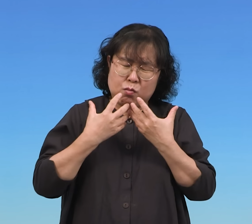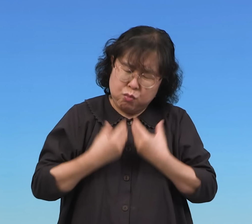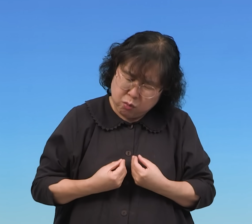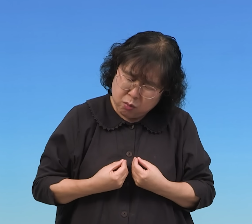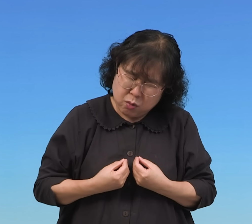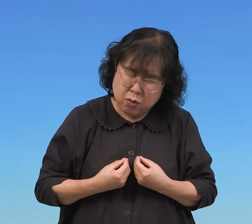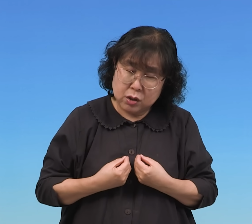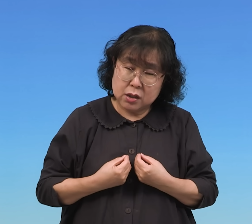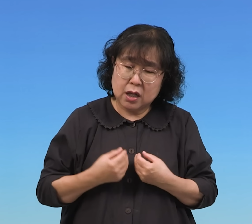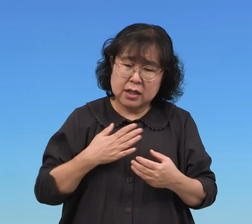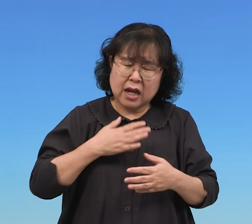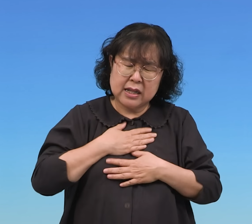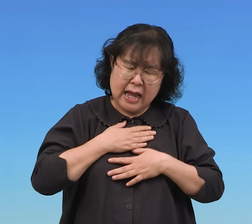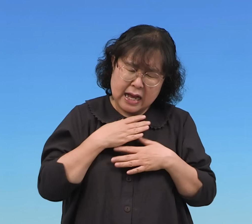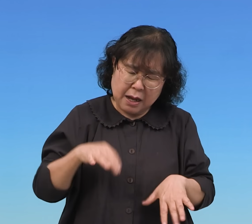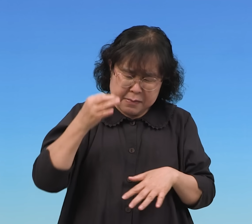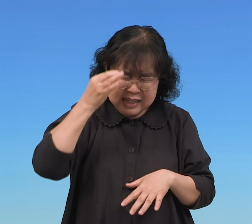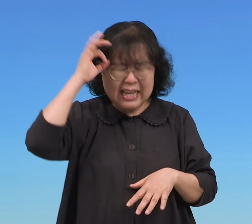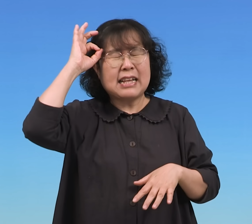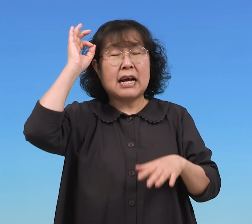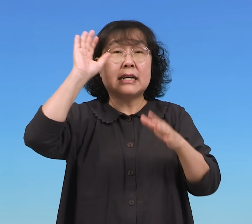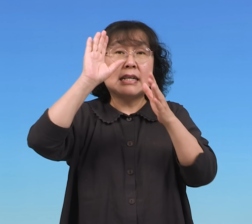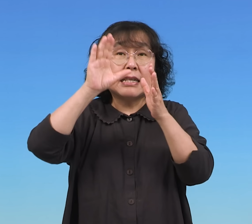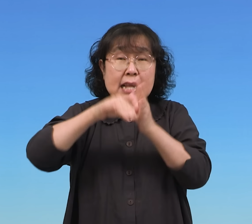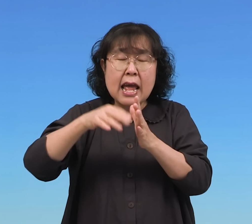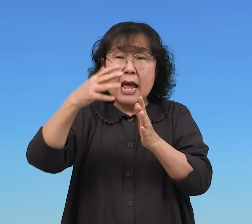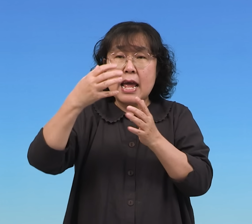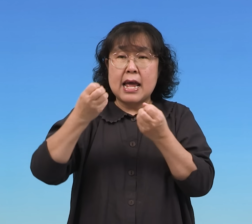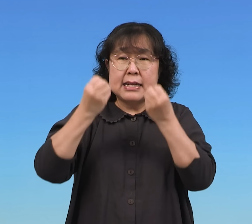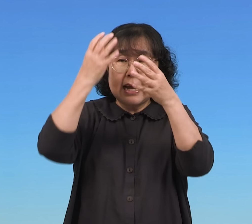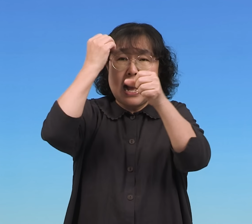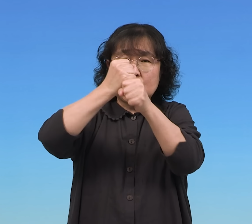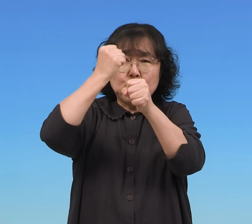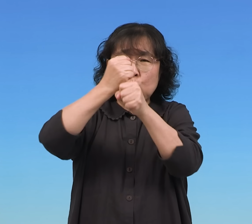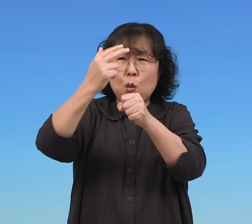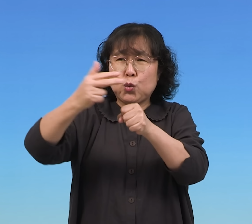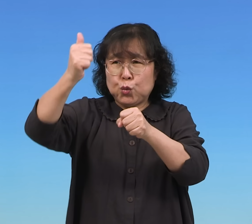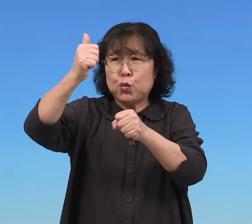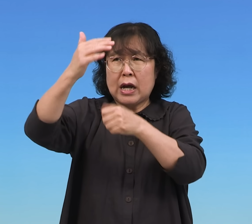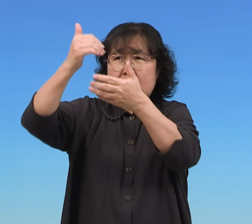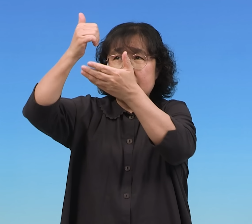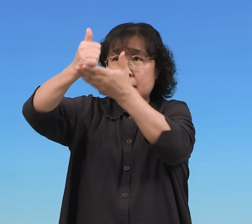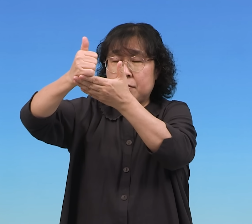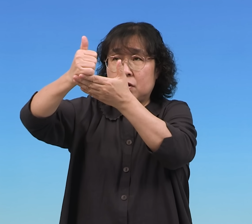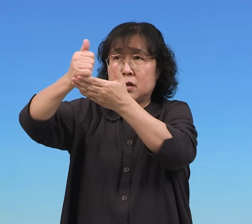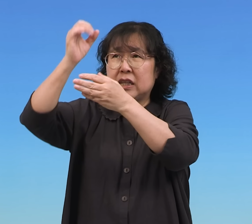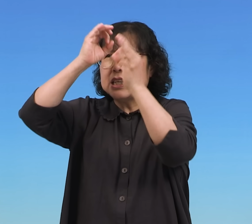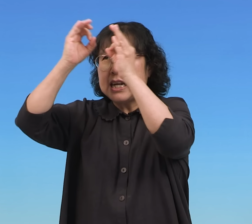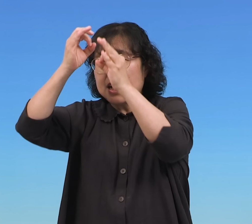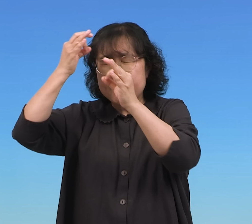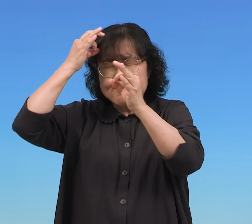때 창조주 하나님, 절대자 하나님을 인식하게 된다는 거, 이 순기능입니다.